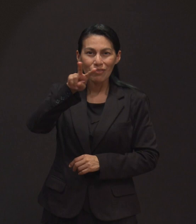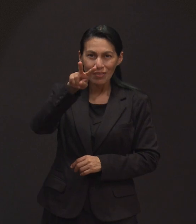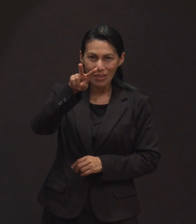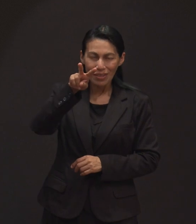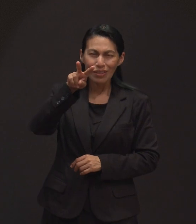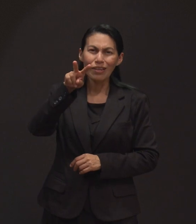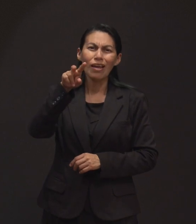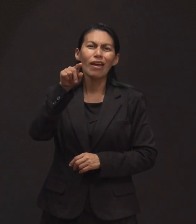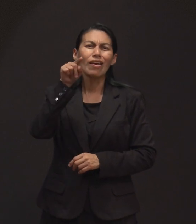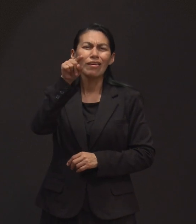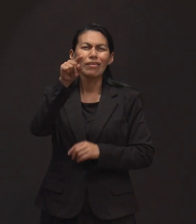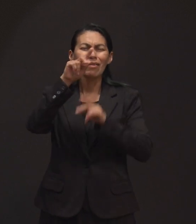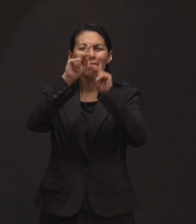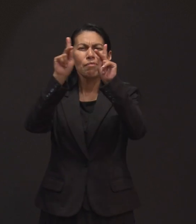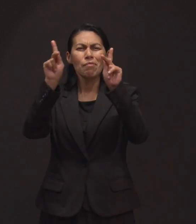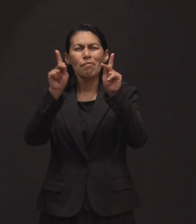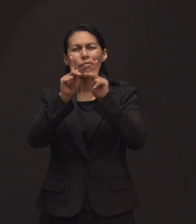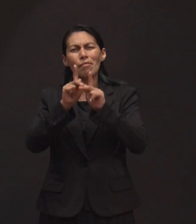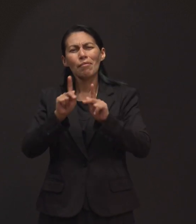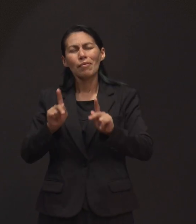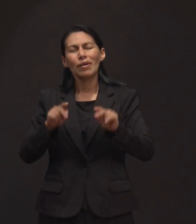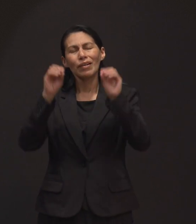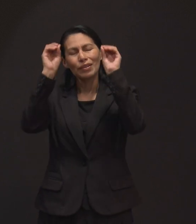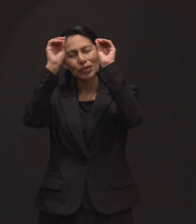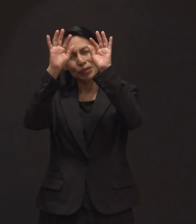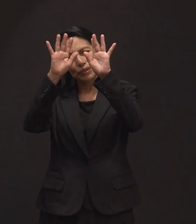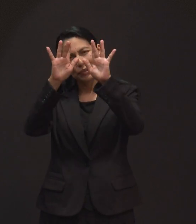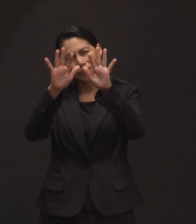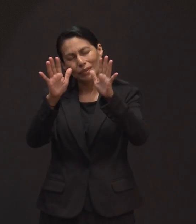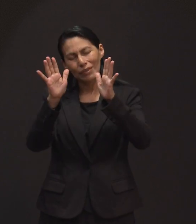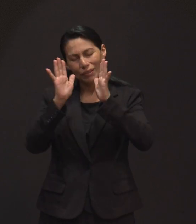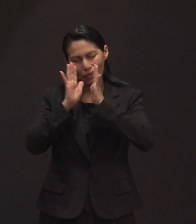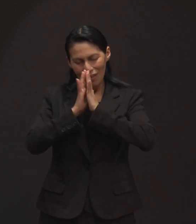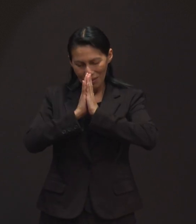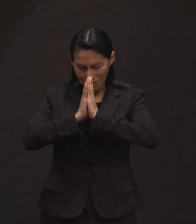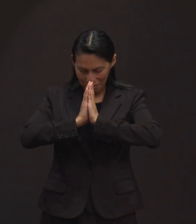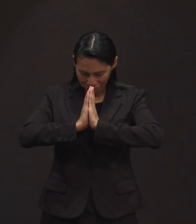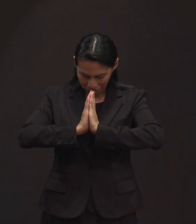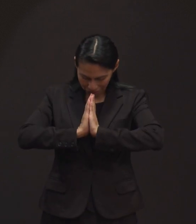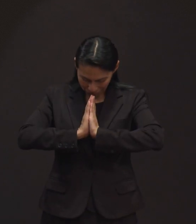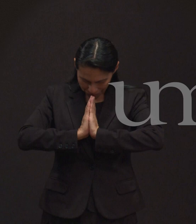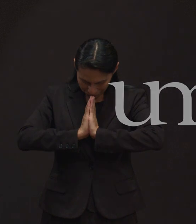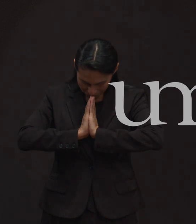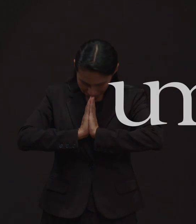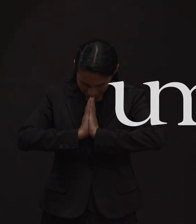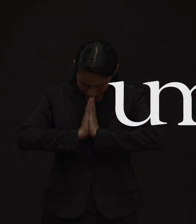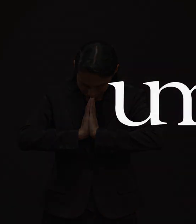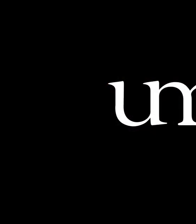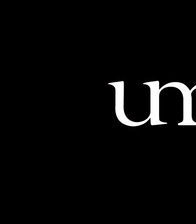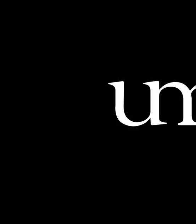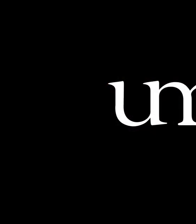su rostro y ponga en ti paz. Amén. Amén.